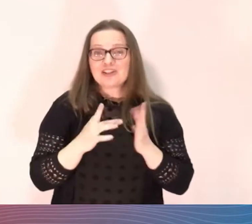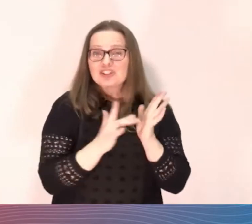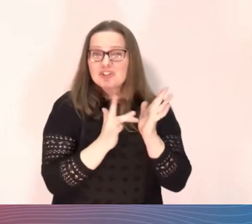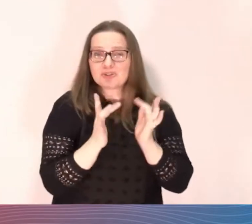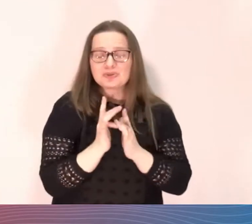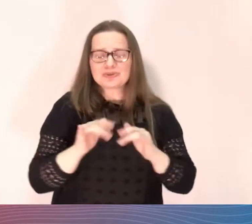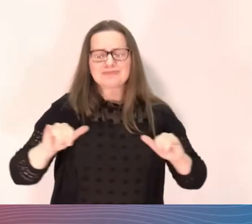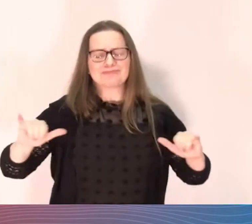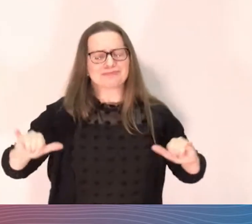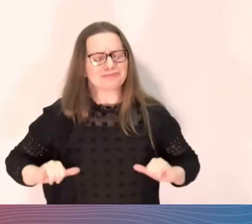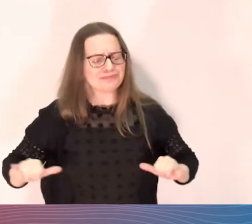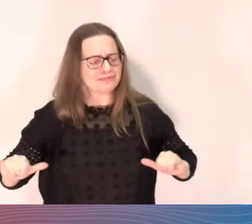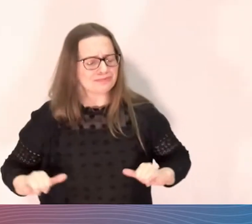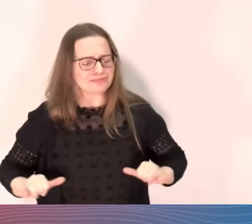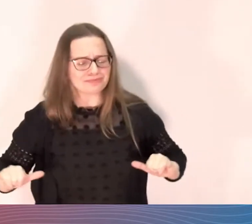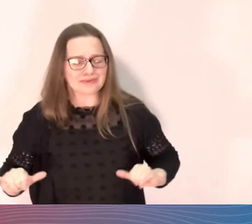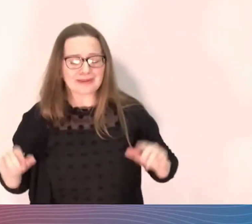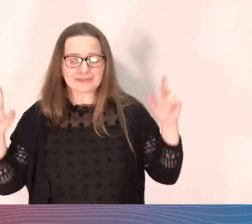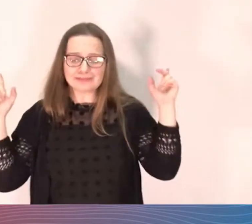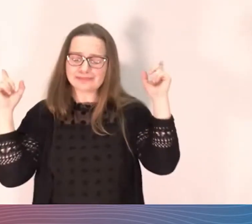sofrimentos, tribulações